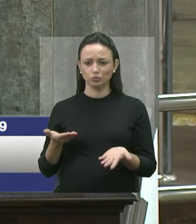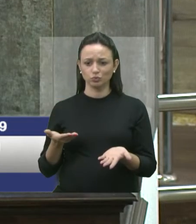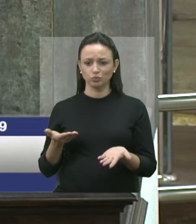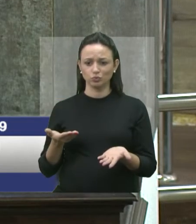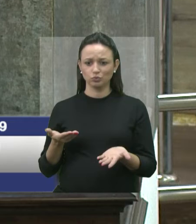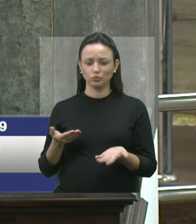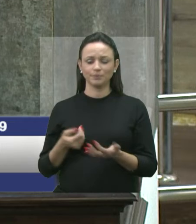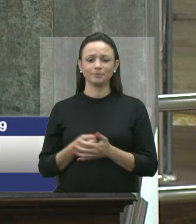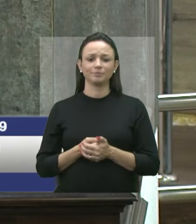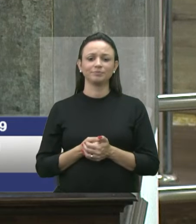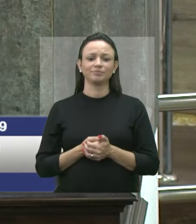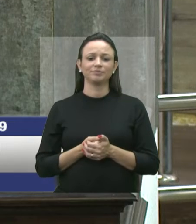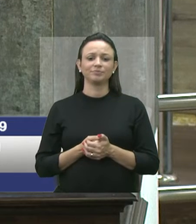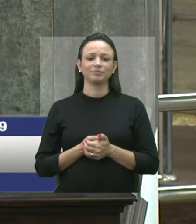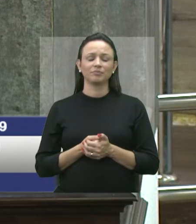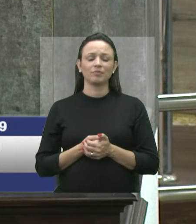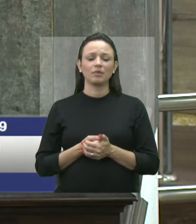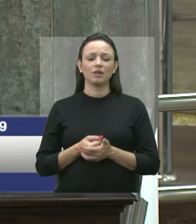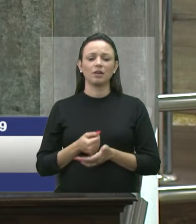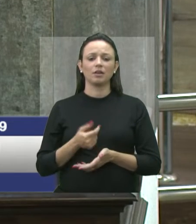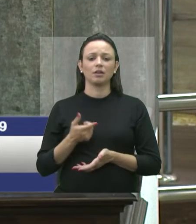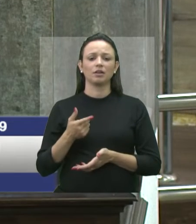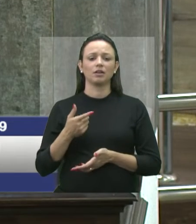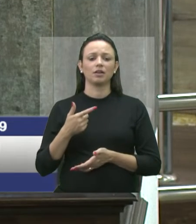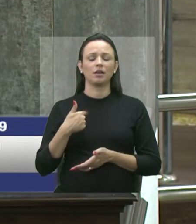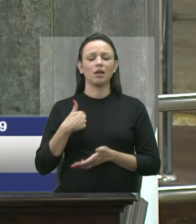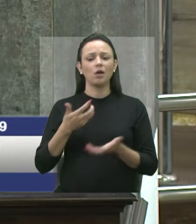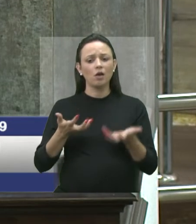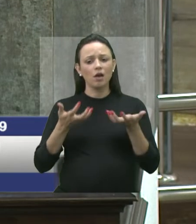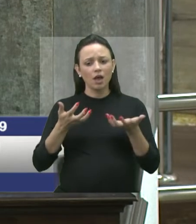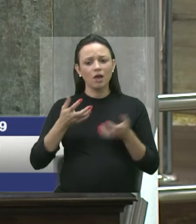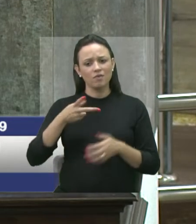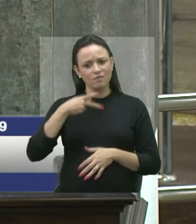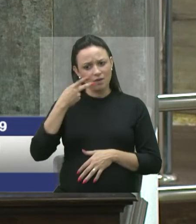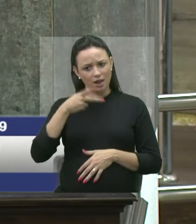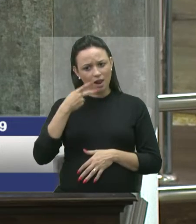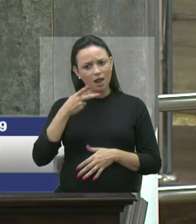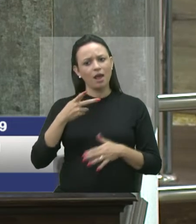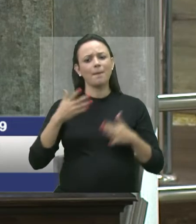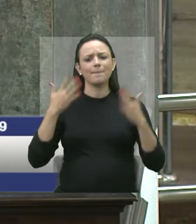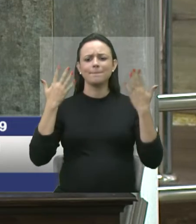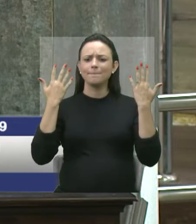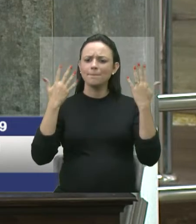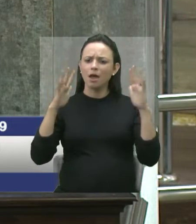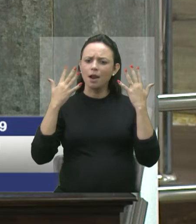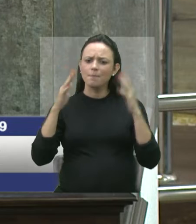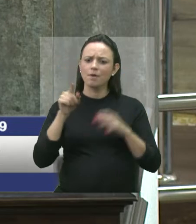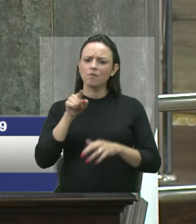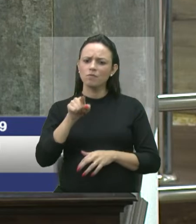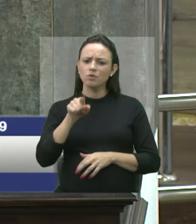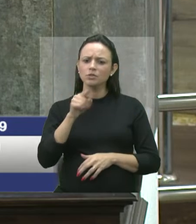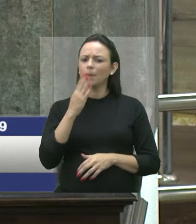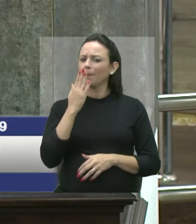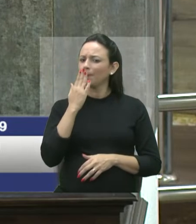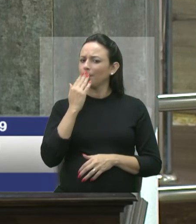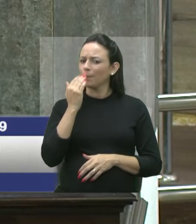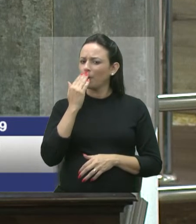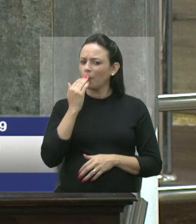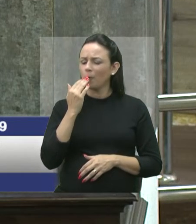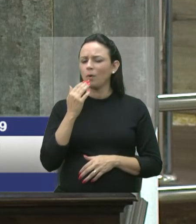E dizer, senhor presidente, parabéns pela atitude